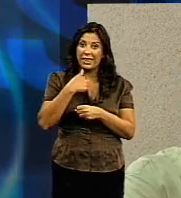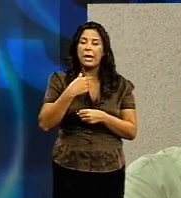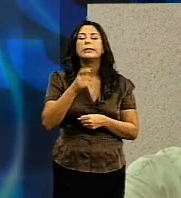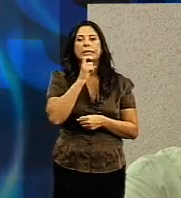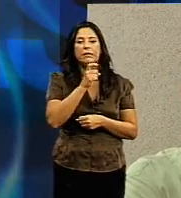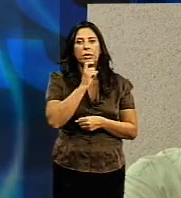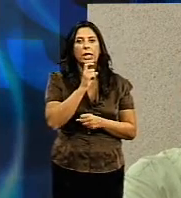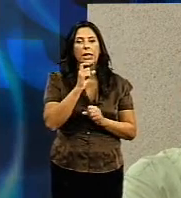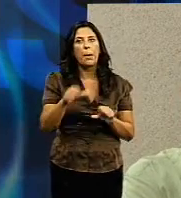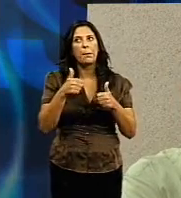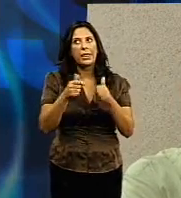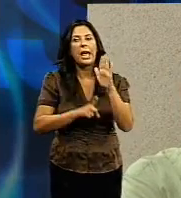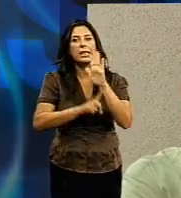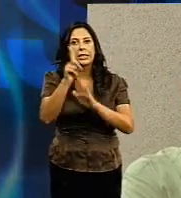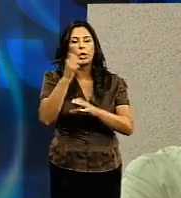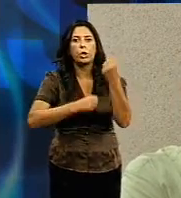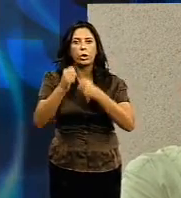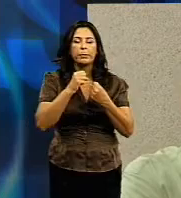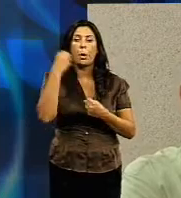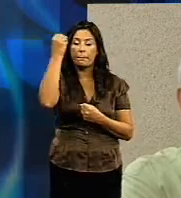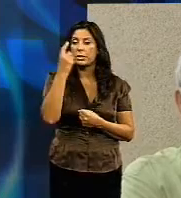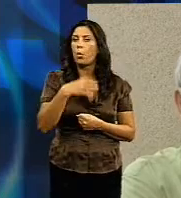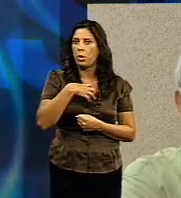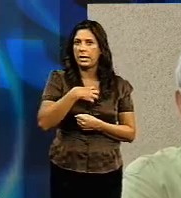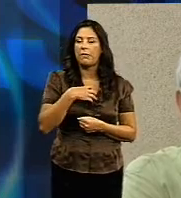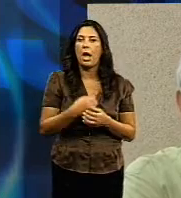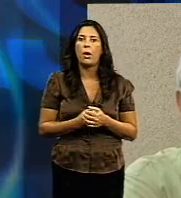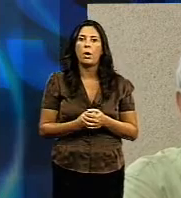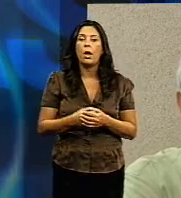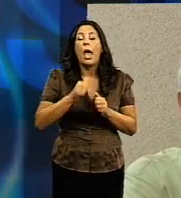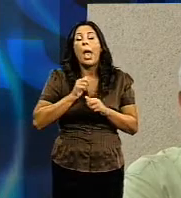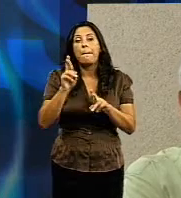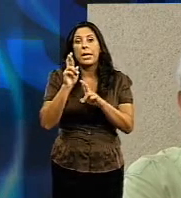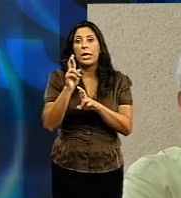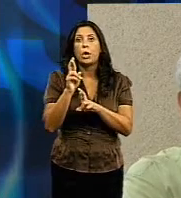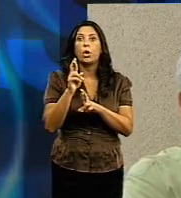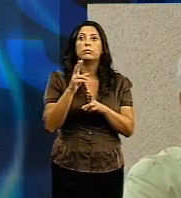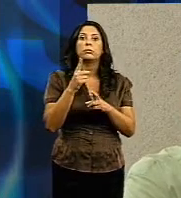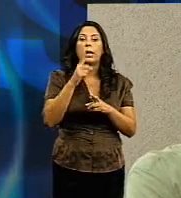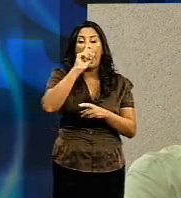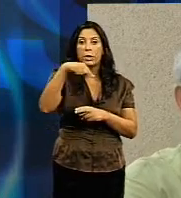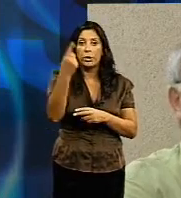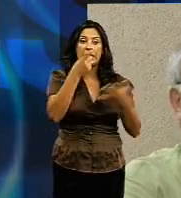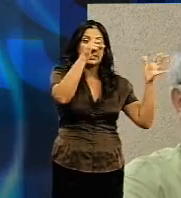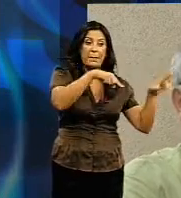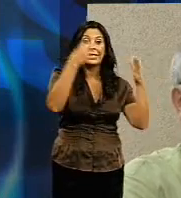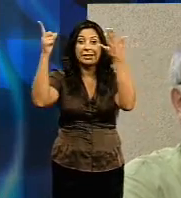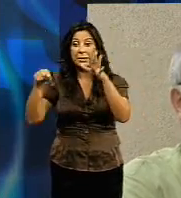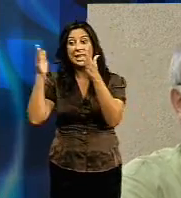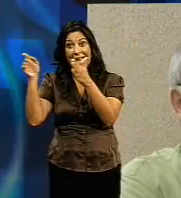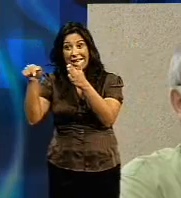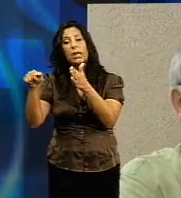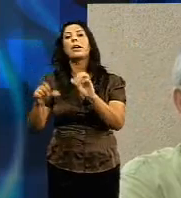a ver el crecimiento de la actividad económica. Esperemos que a partir del segundo semestre del 2010 comience ya esto a tener